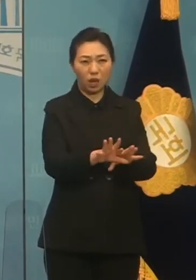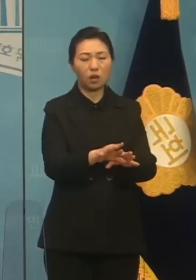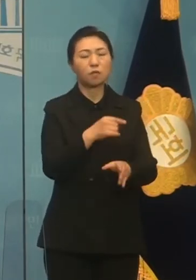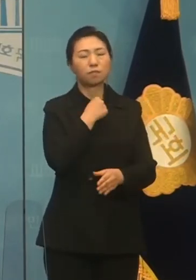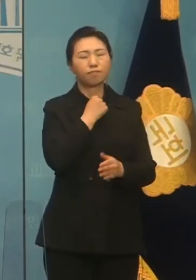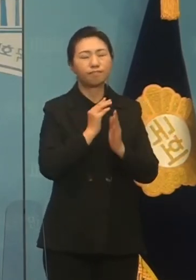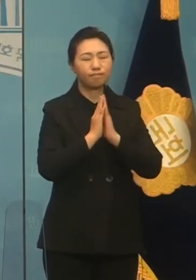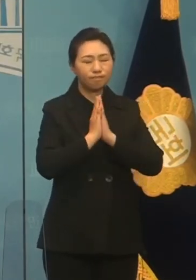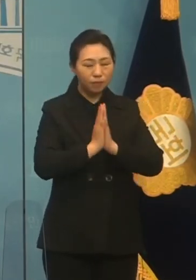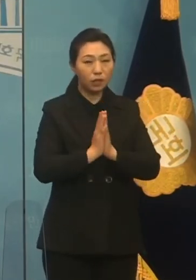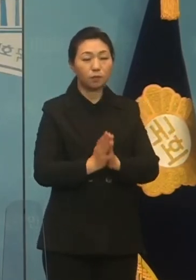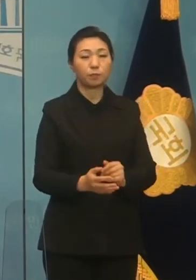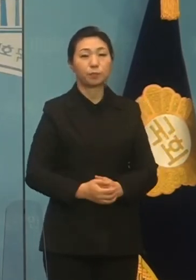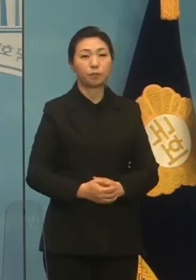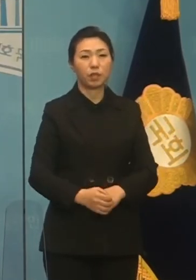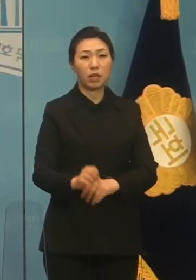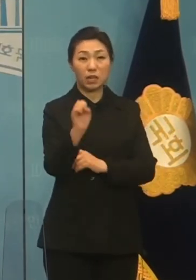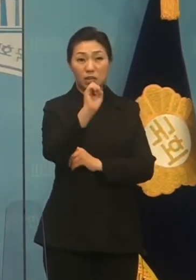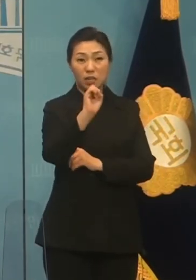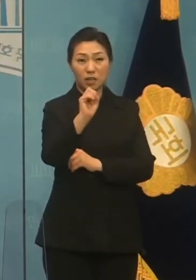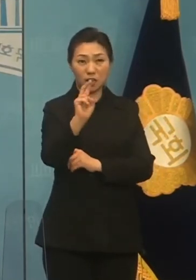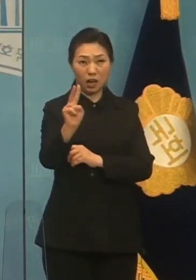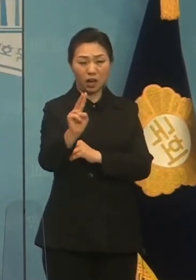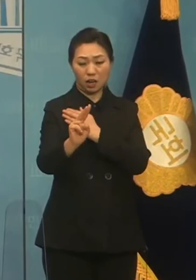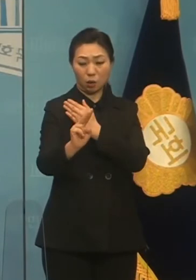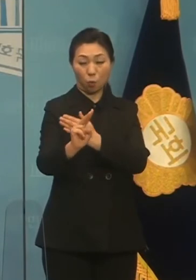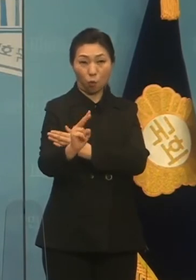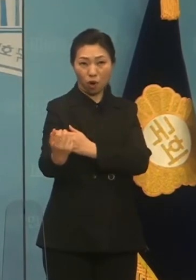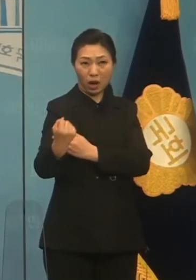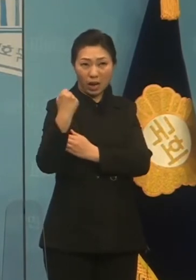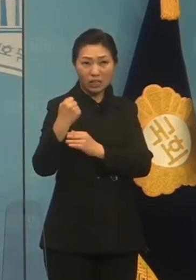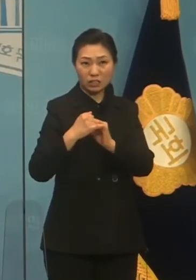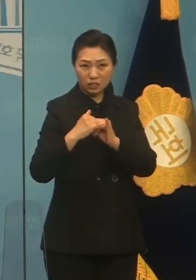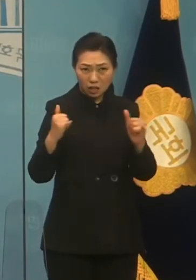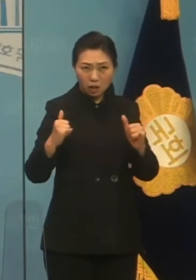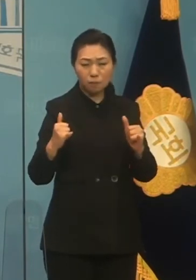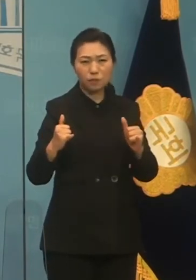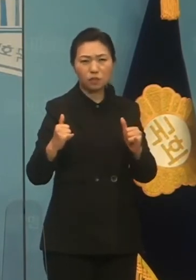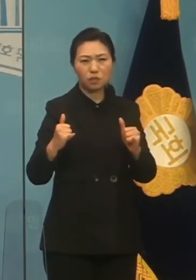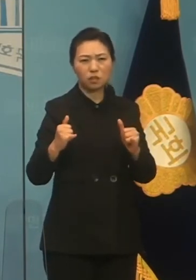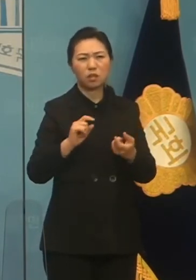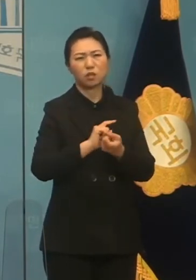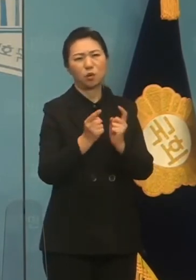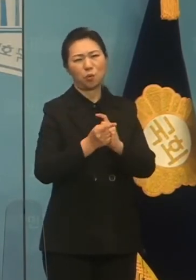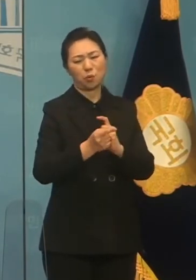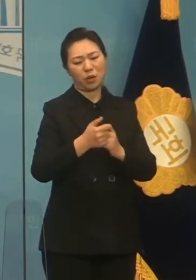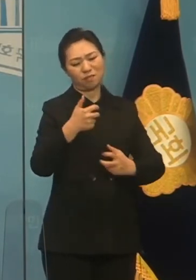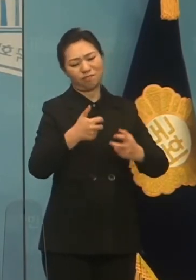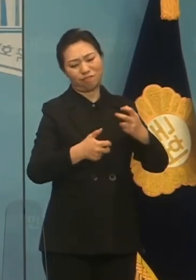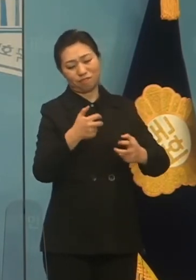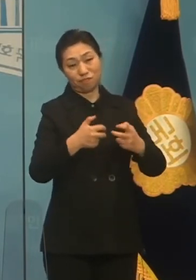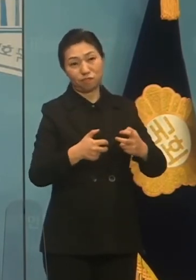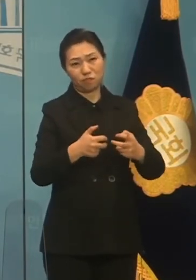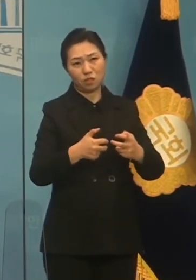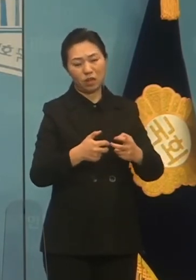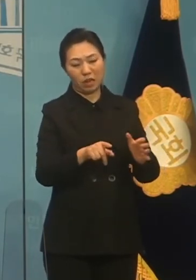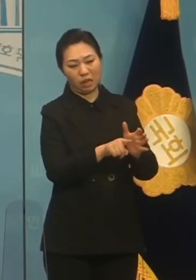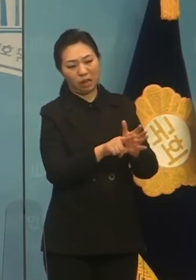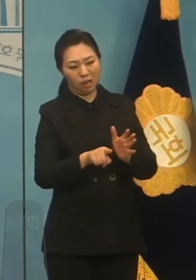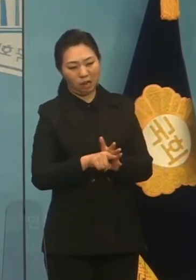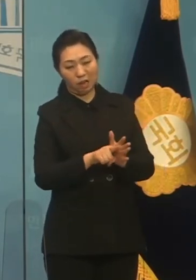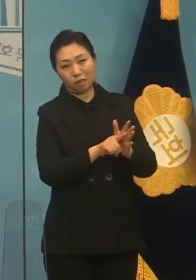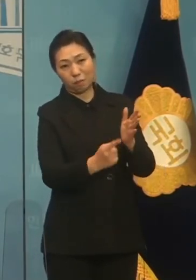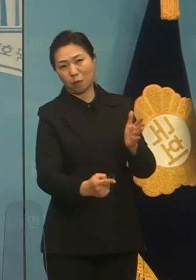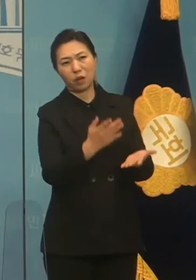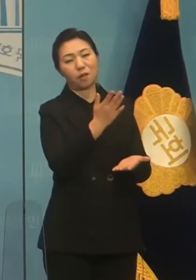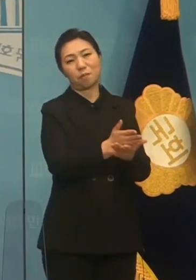야권에 책임있는 모든 분들은 이관계로 상대방을 불신하고 야권 전체의